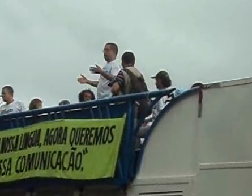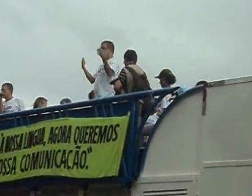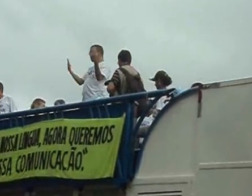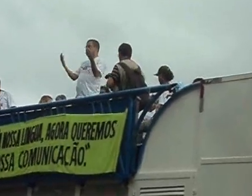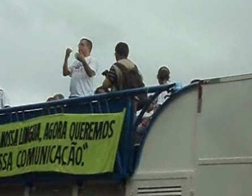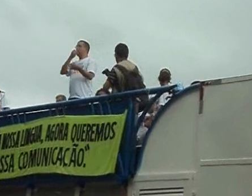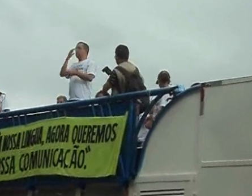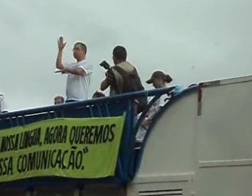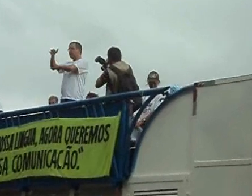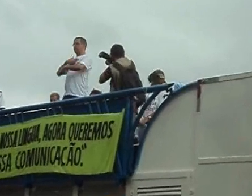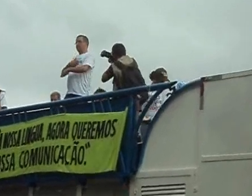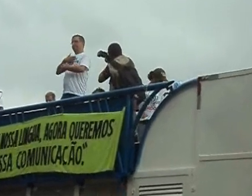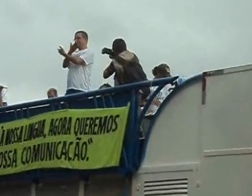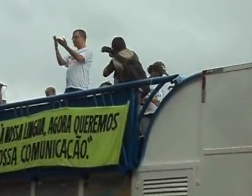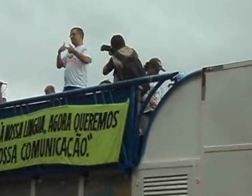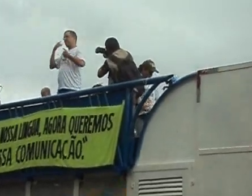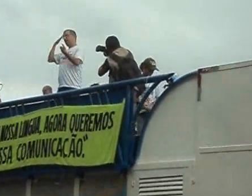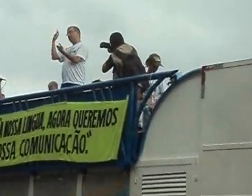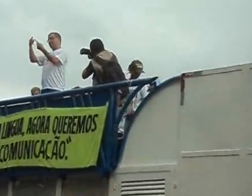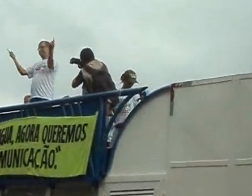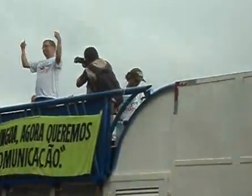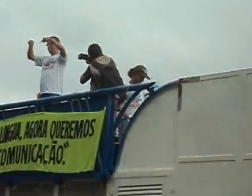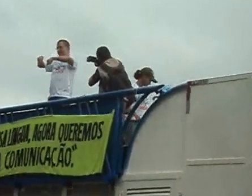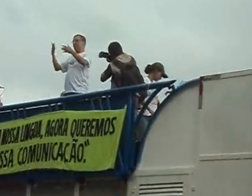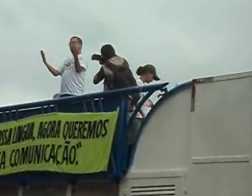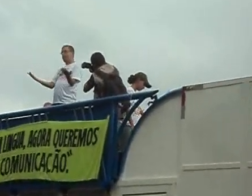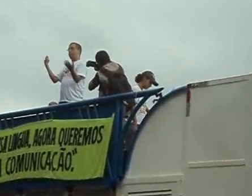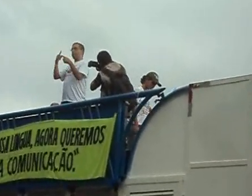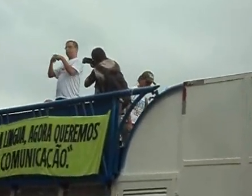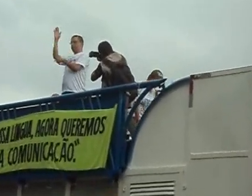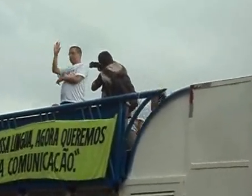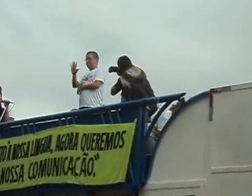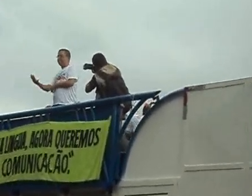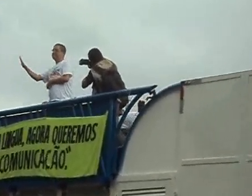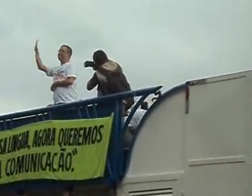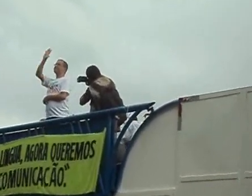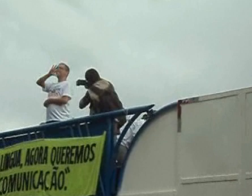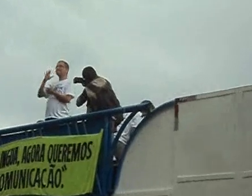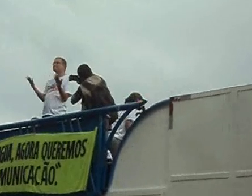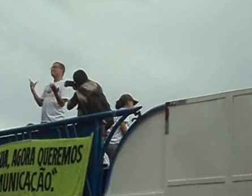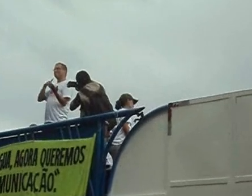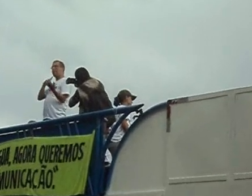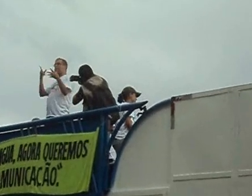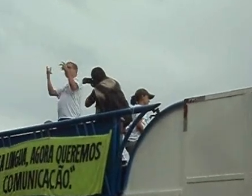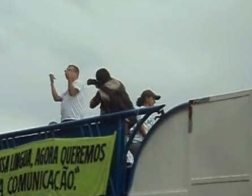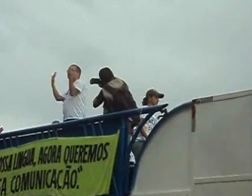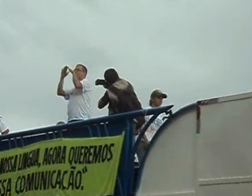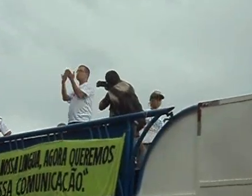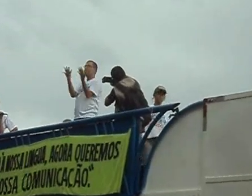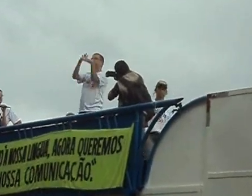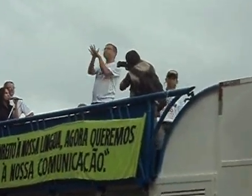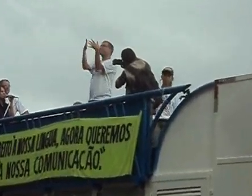Sônia. Sônia, estou filmando, cara. Boa tarde a todos, é um prazer estar aqui. Eu gostaria de agradecer ao professor